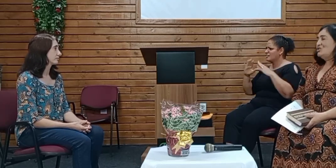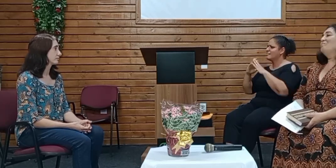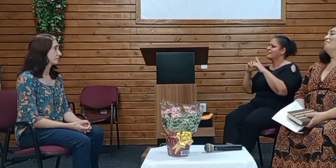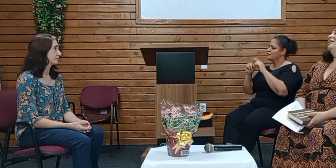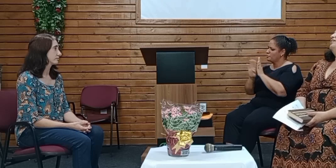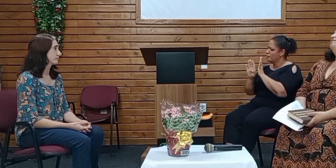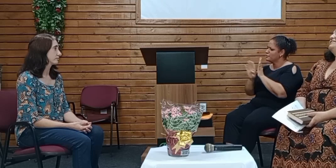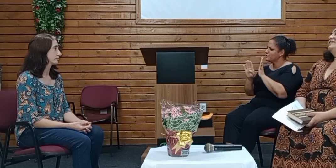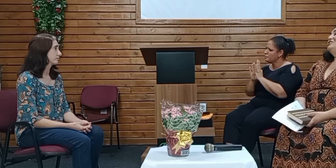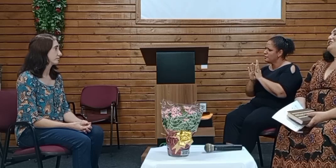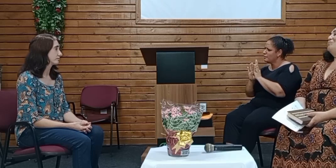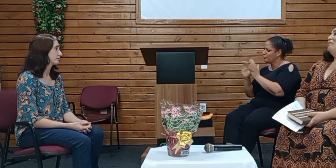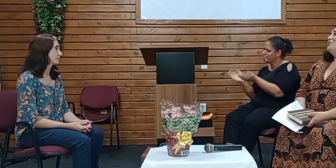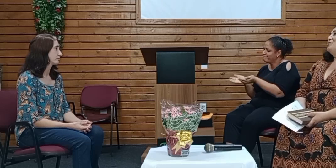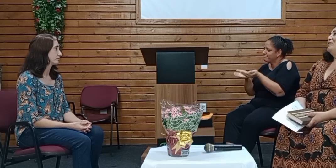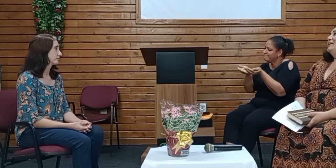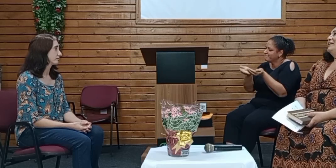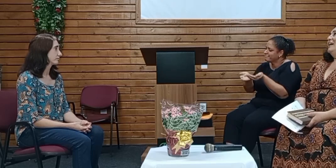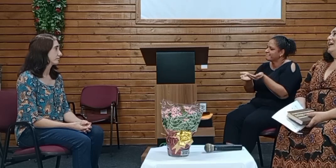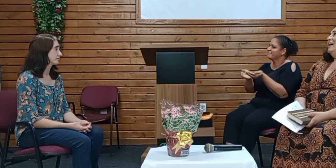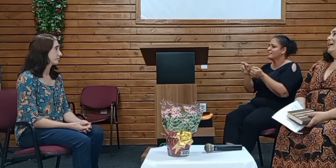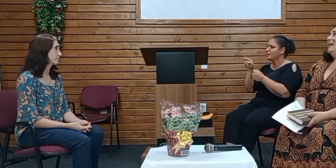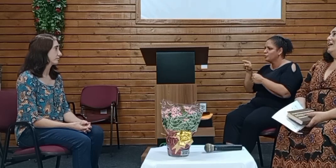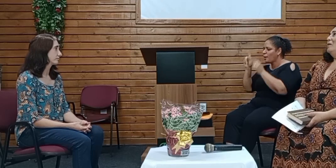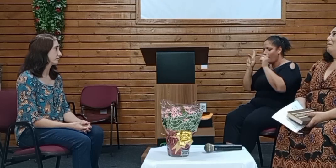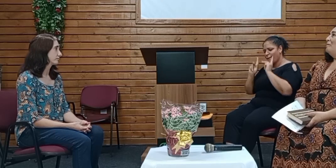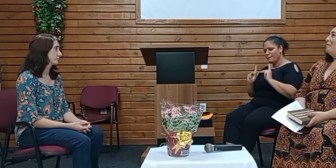igreja, fazer de ti uma pessoa